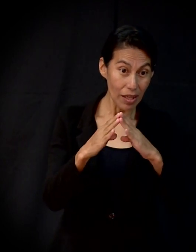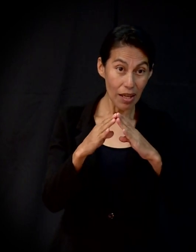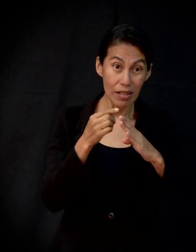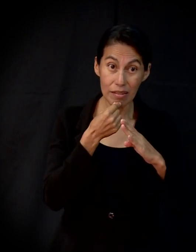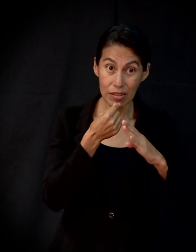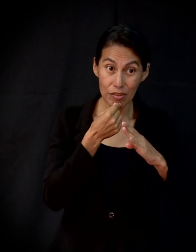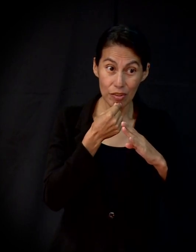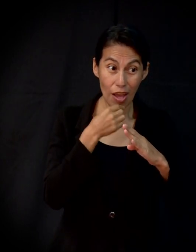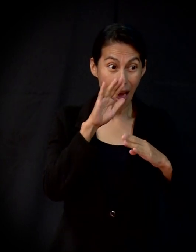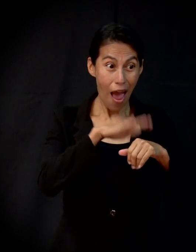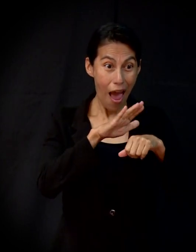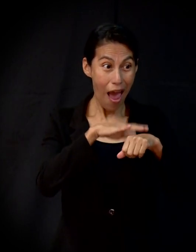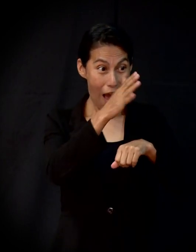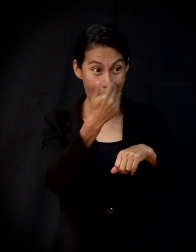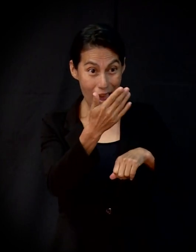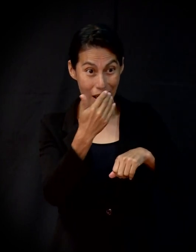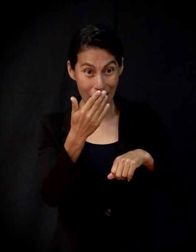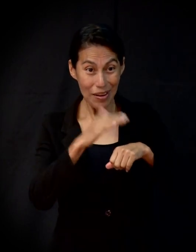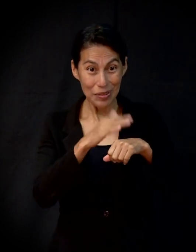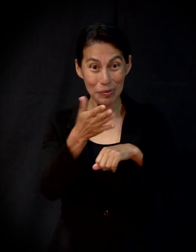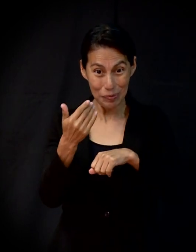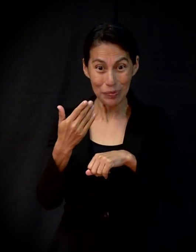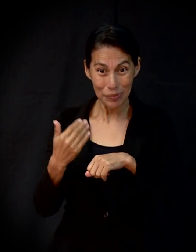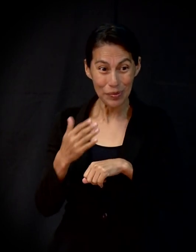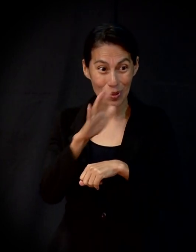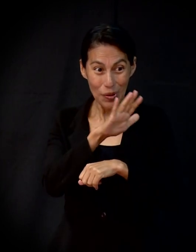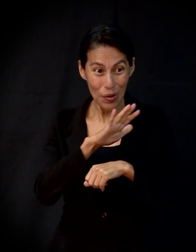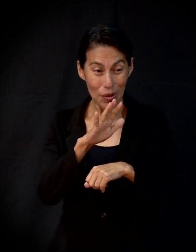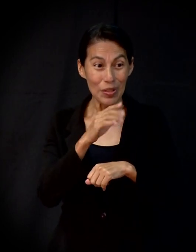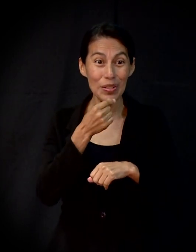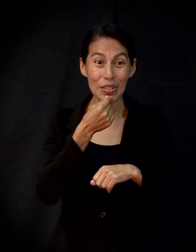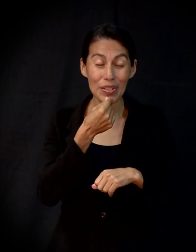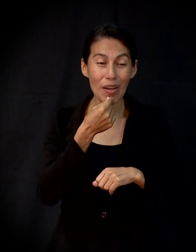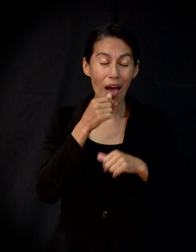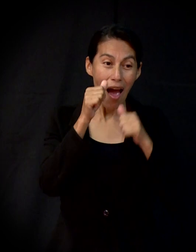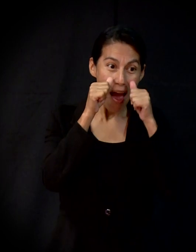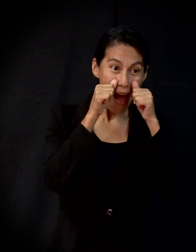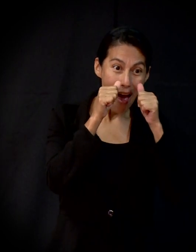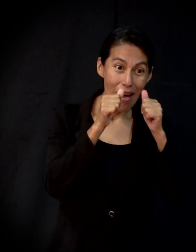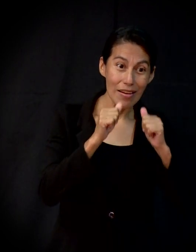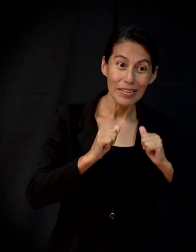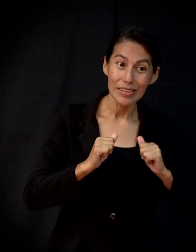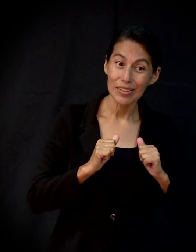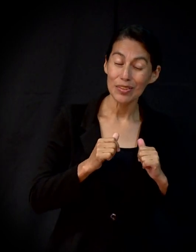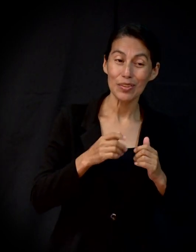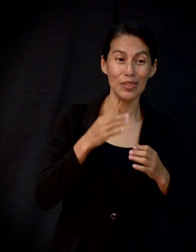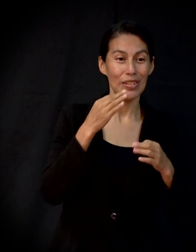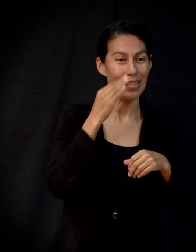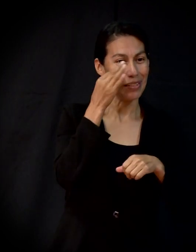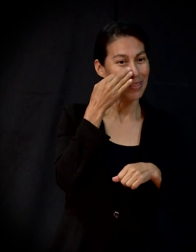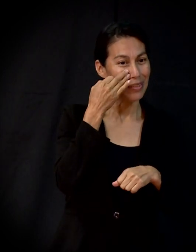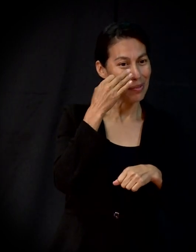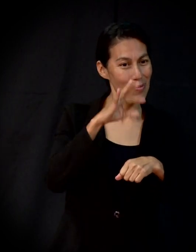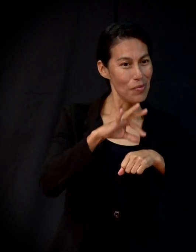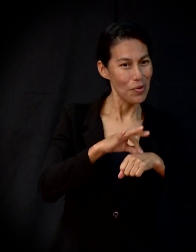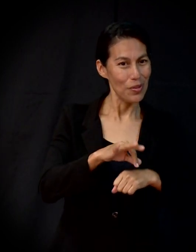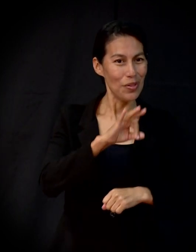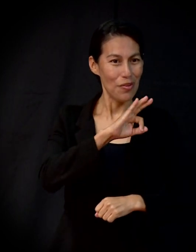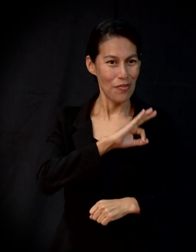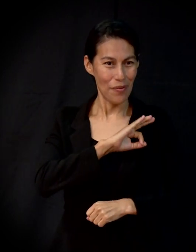en casa, llámales para que vengan y puedan escuchar sus testimonios de fe.